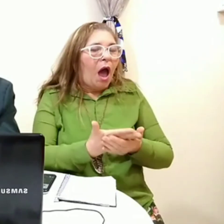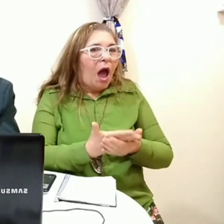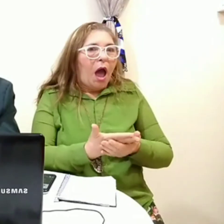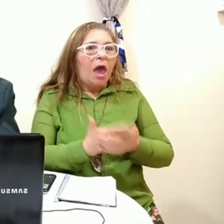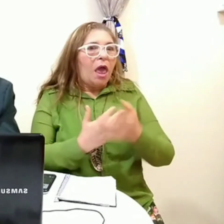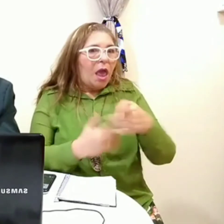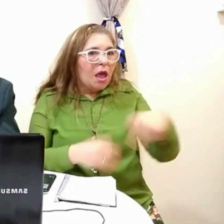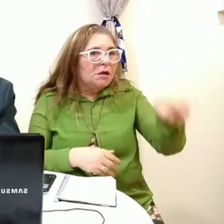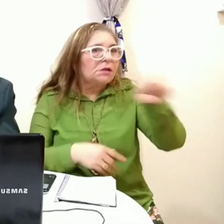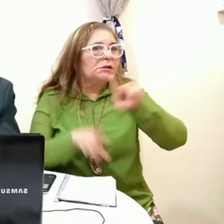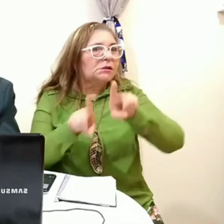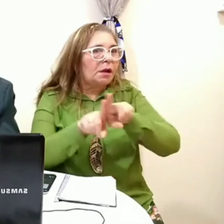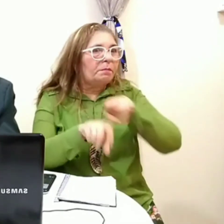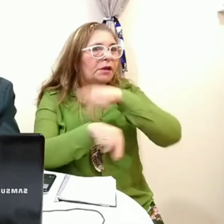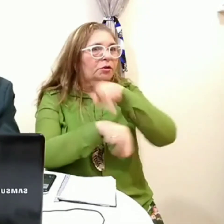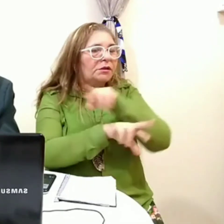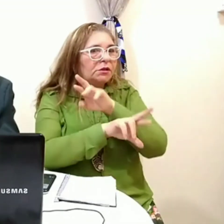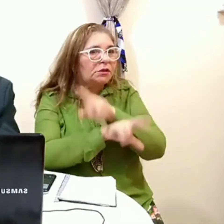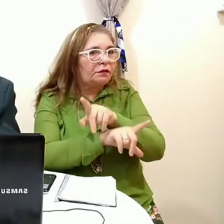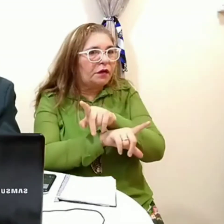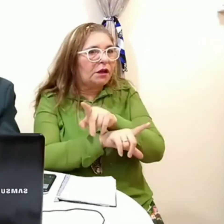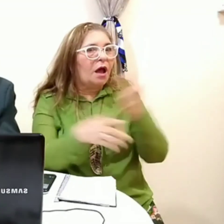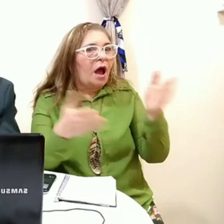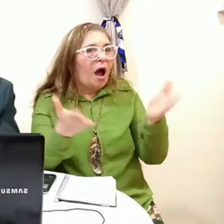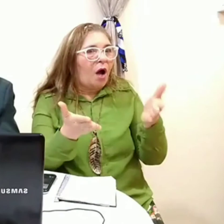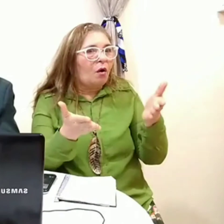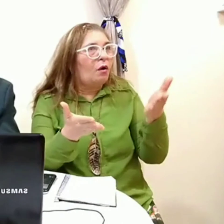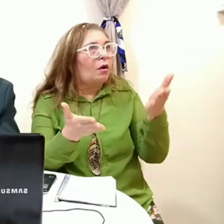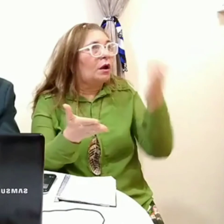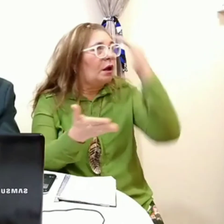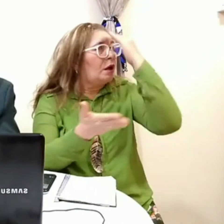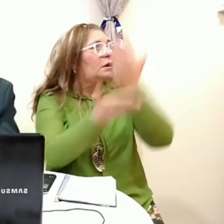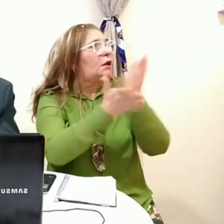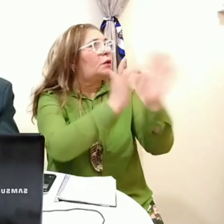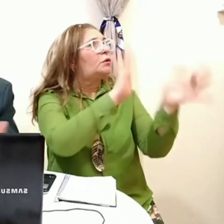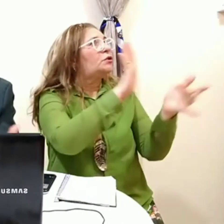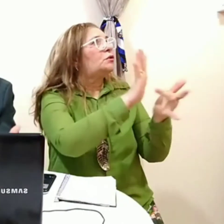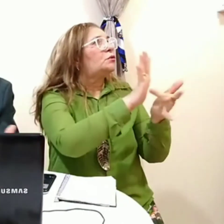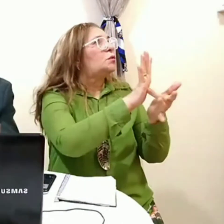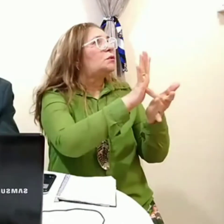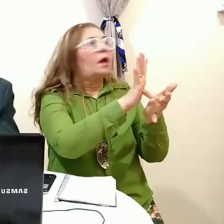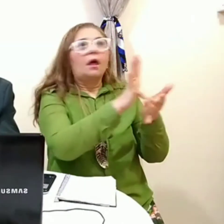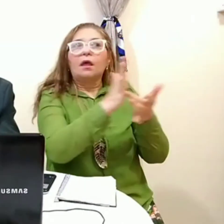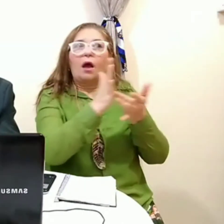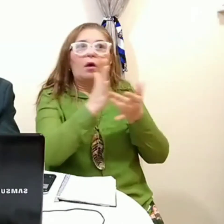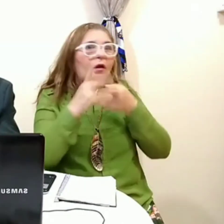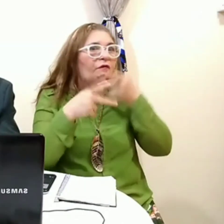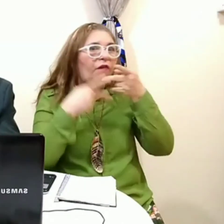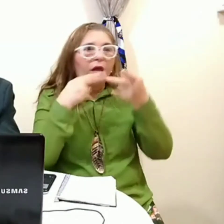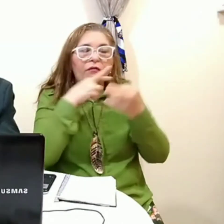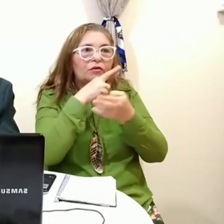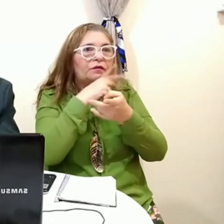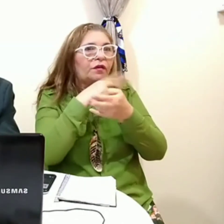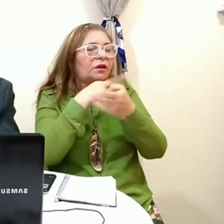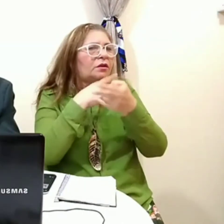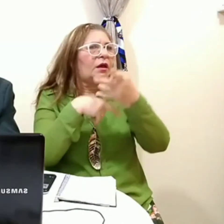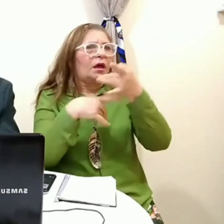Espírito Santo, pois os ouviam falando em línguas e engrandecendo a Deus. E aí eles perguntam a